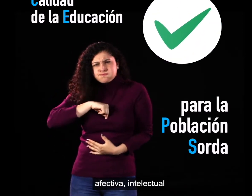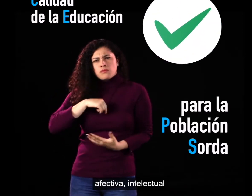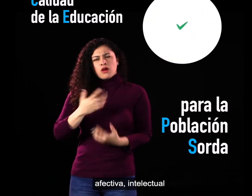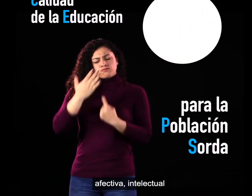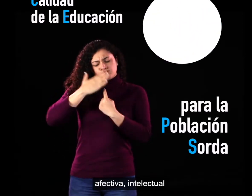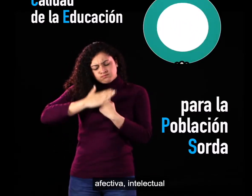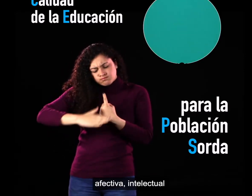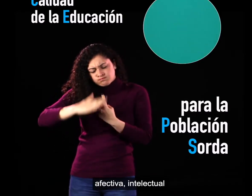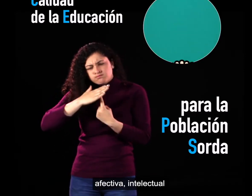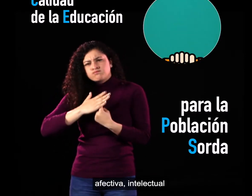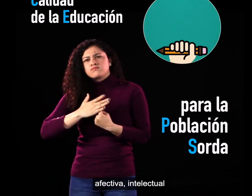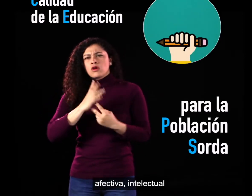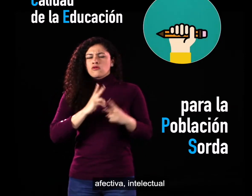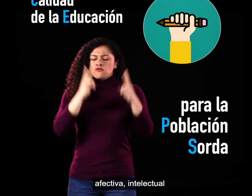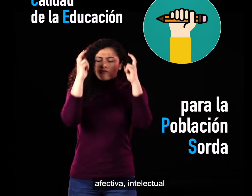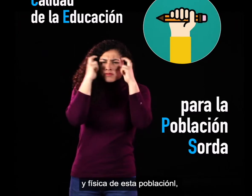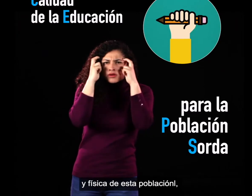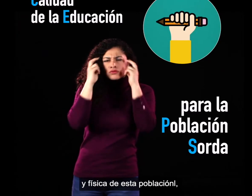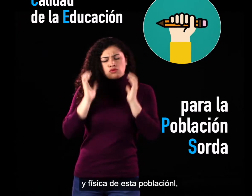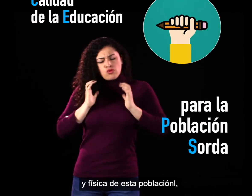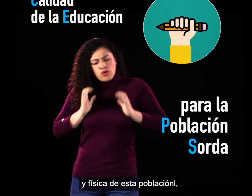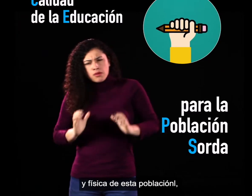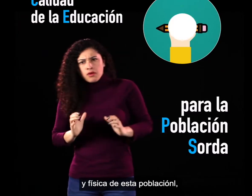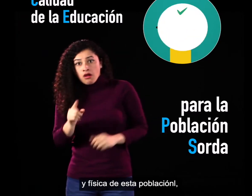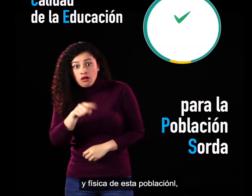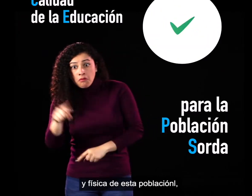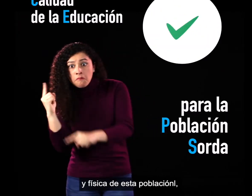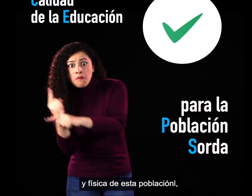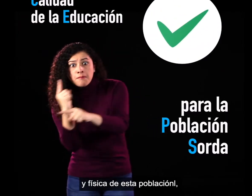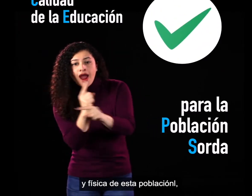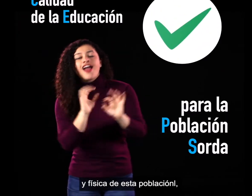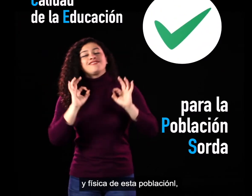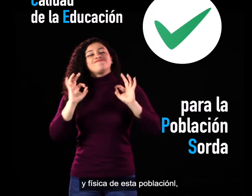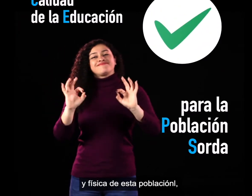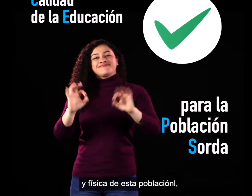afectiva, intelectual y física de esta población.